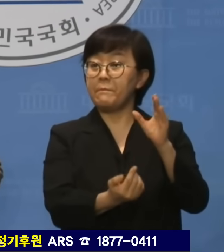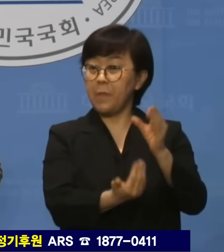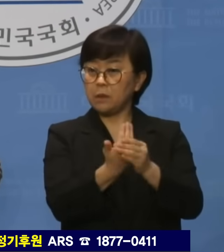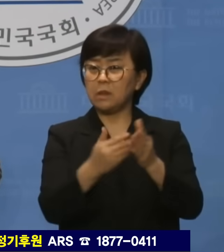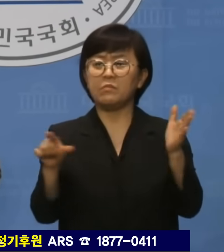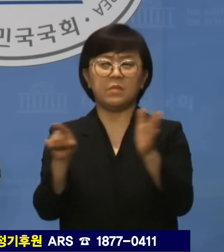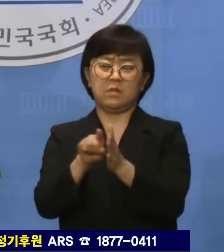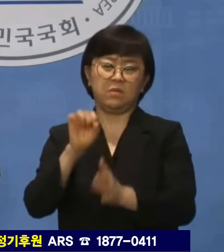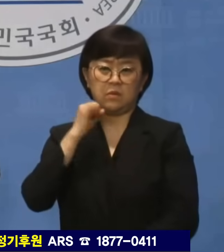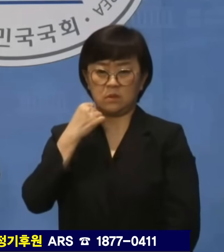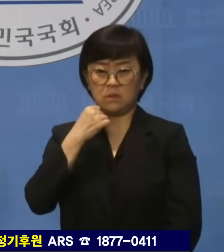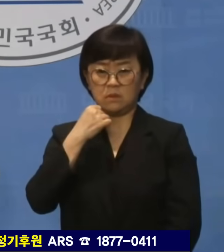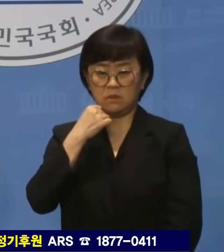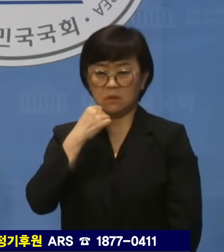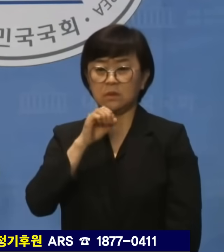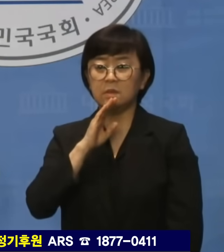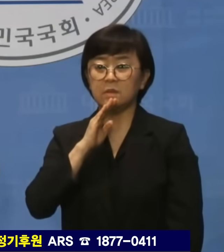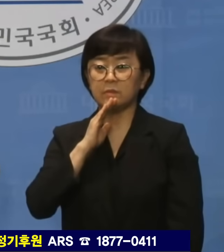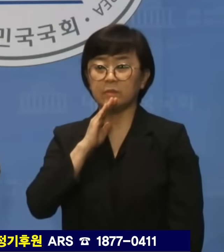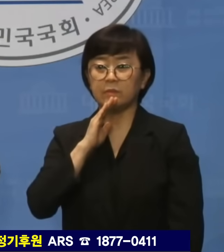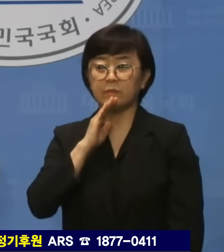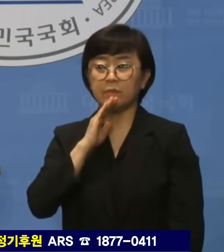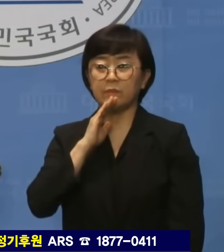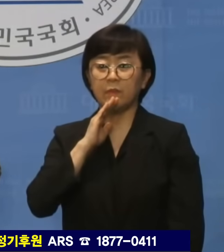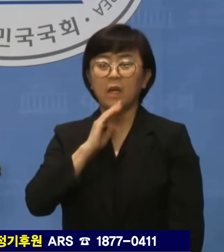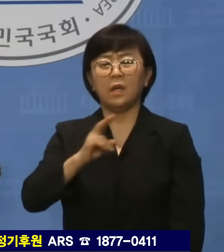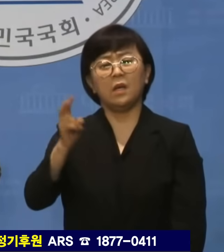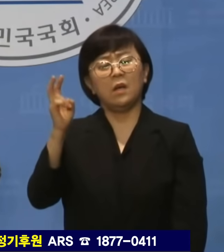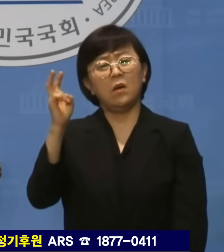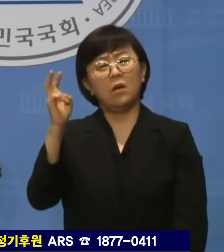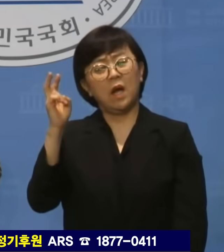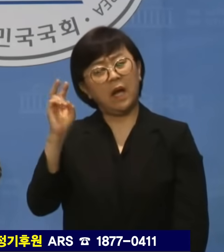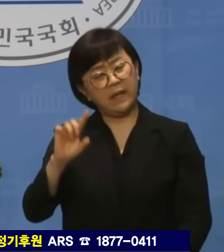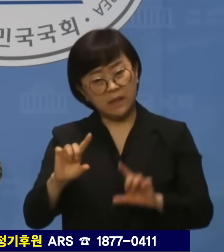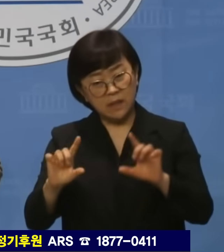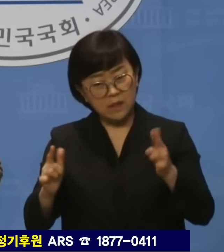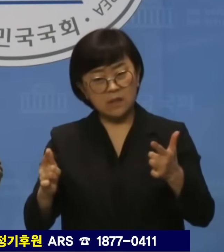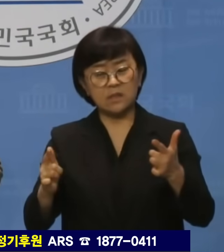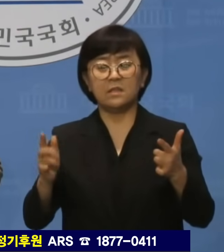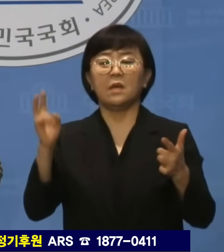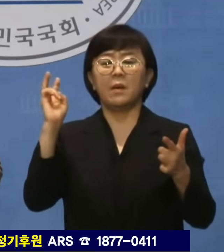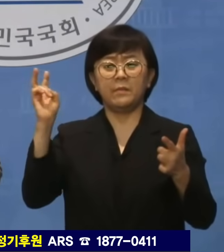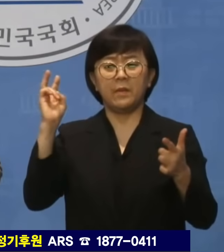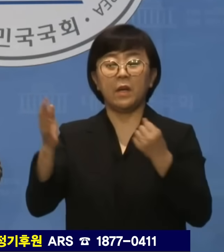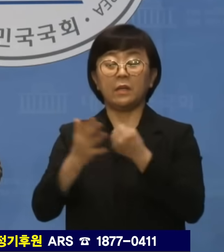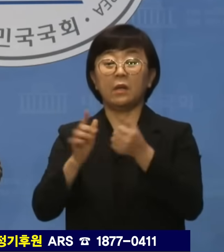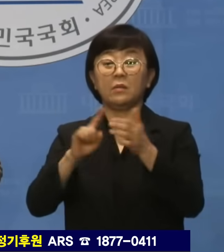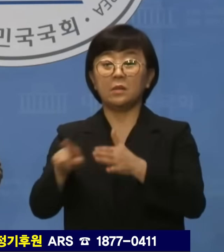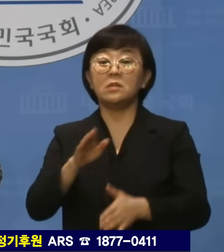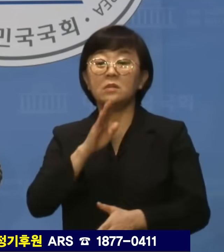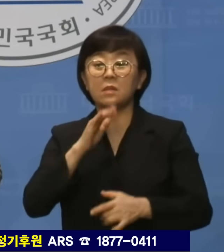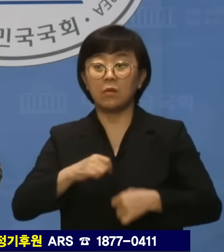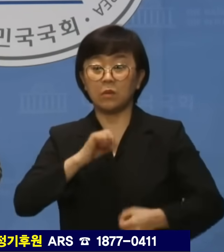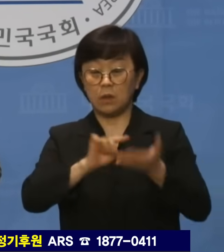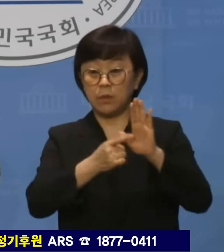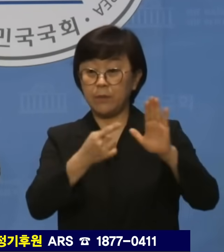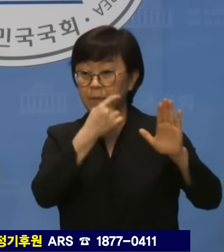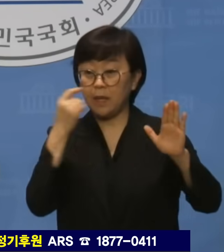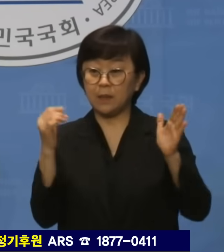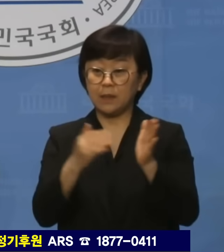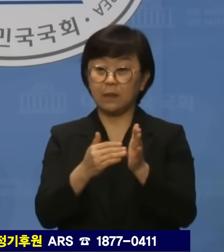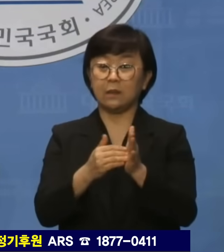믿을 수가 없었고 믿어지지 않는 내용이었습니다. 설마설마 하는 생각이 결국에는 사실관계가 확인되는 것을